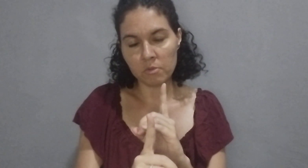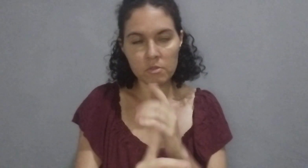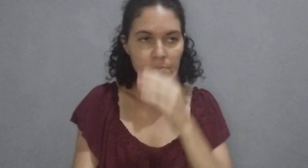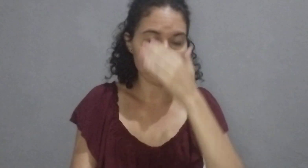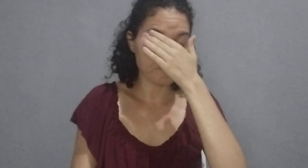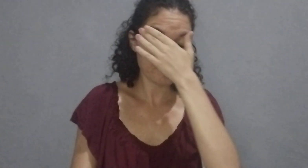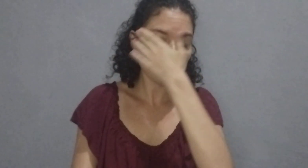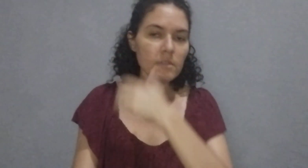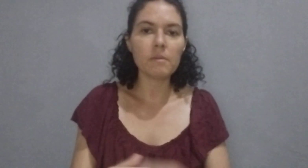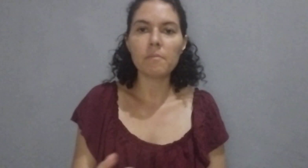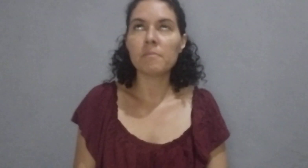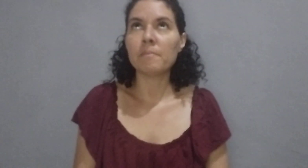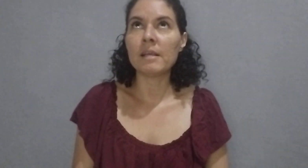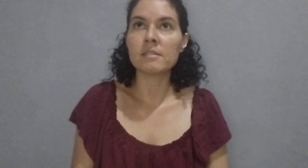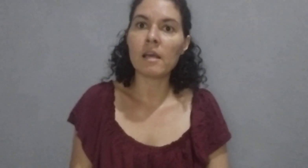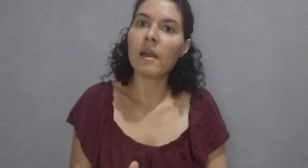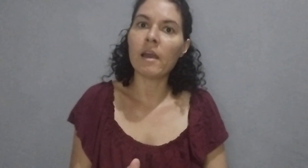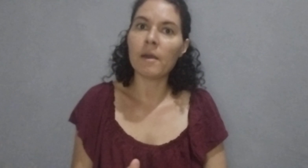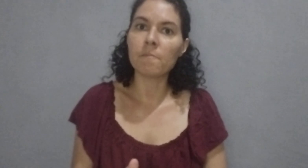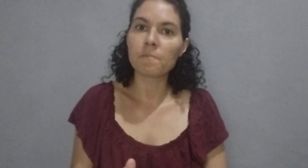discípulos, mas é